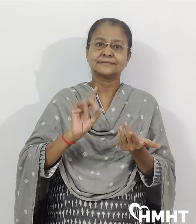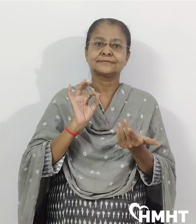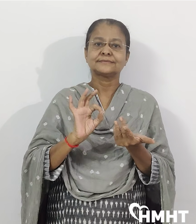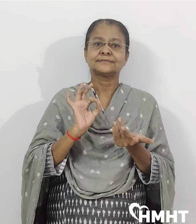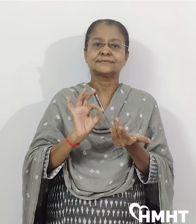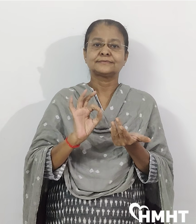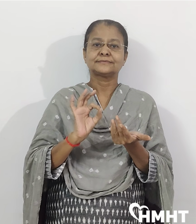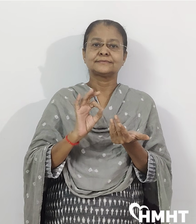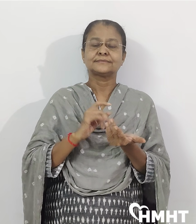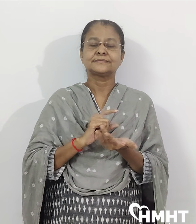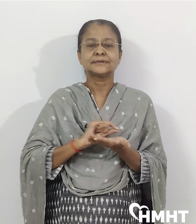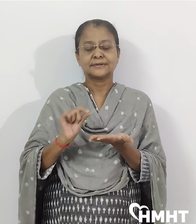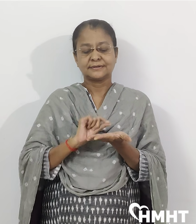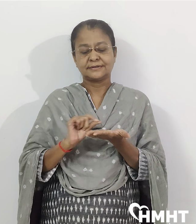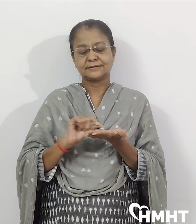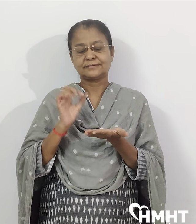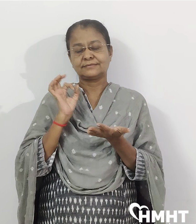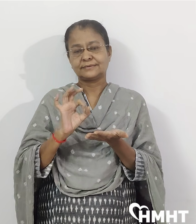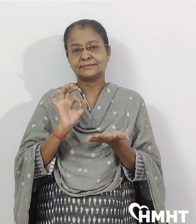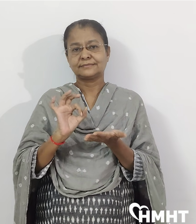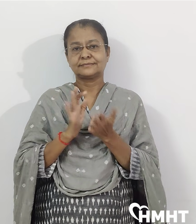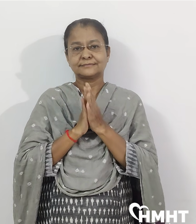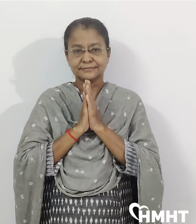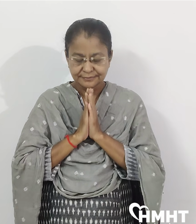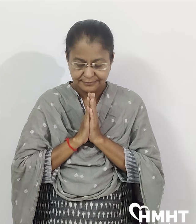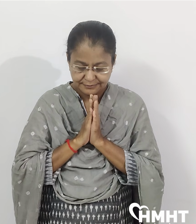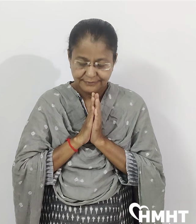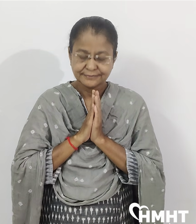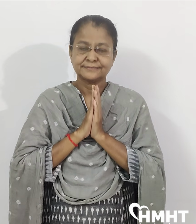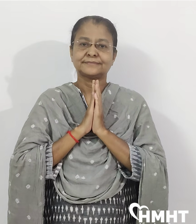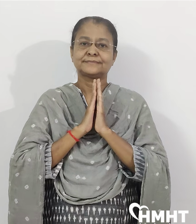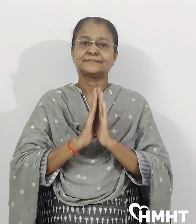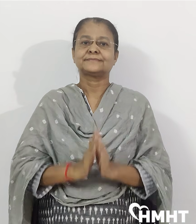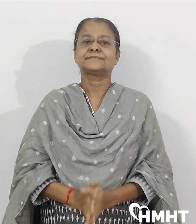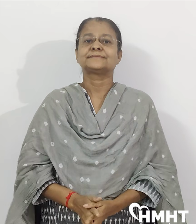ટ્યુશનો રાખો, આમ તેમ બધું સમજાવી ફટાવીને ઊંચું લેવલ આવે એવું કરવું આપણે.